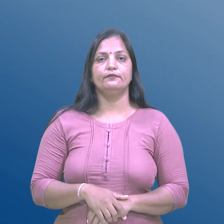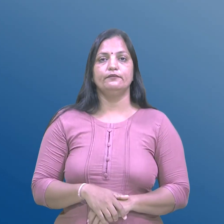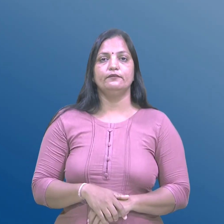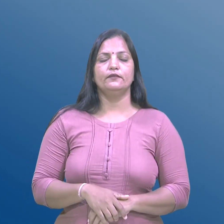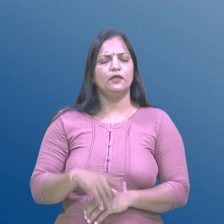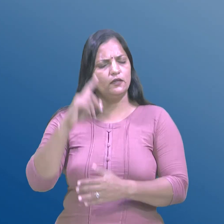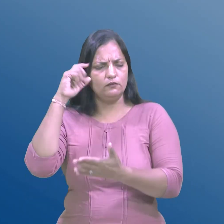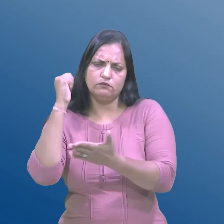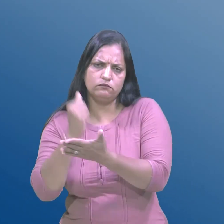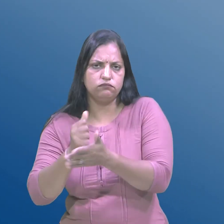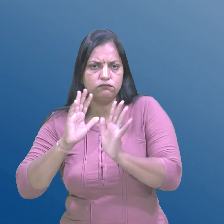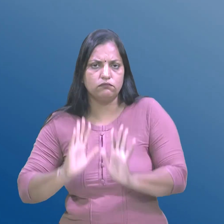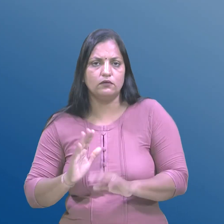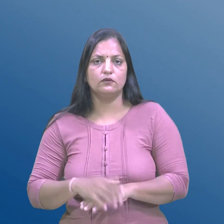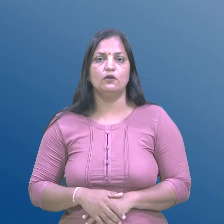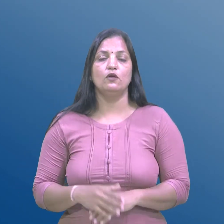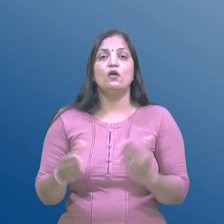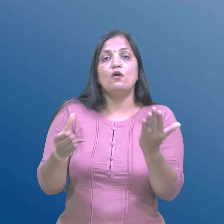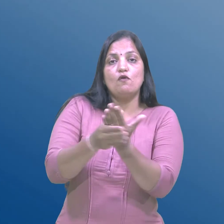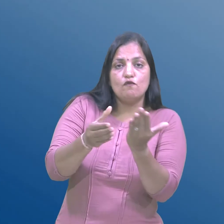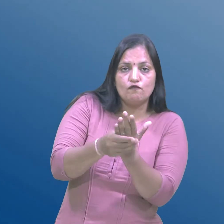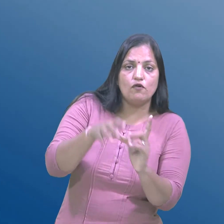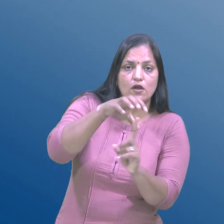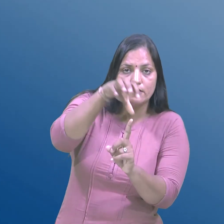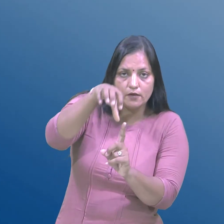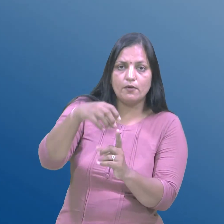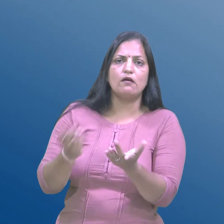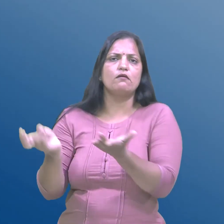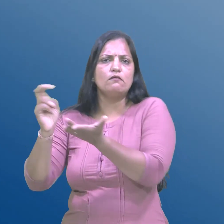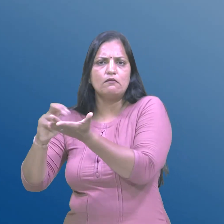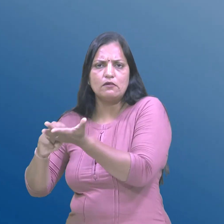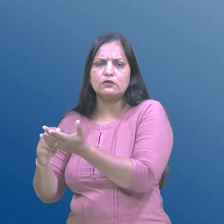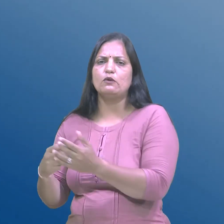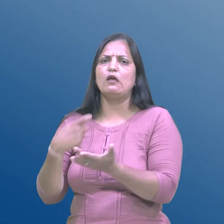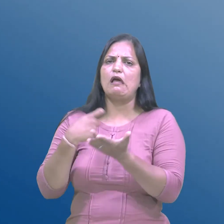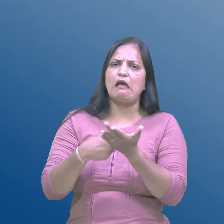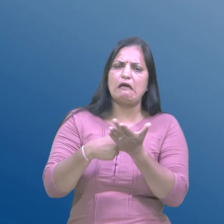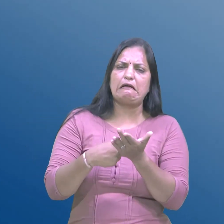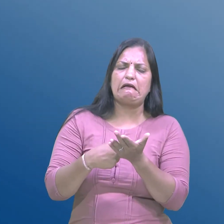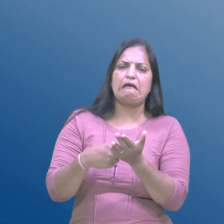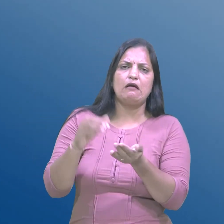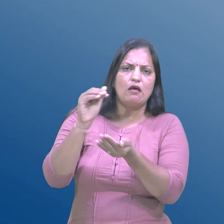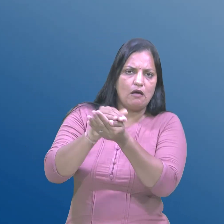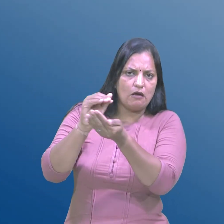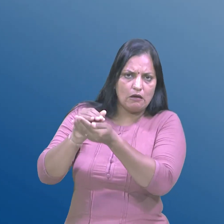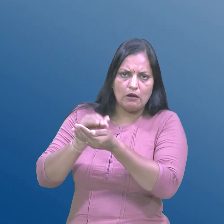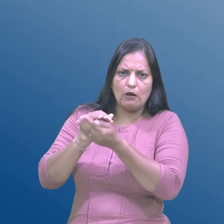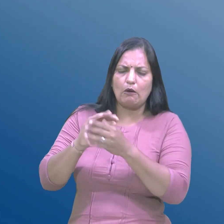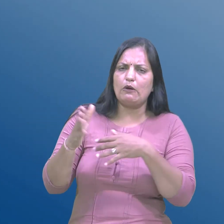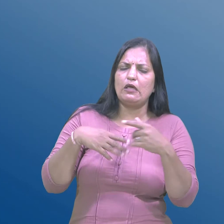સુનિશ્ચિત કરશે કે ફાઇલિંગ વિભાગ, રજિસ્ટ્રી અથવા રેકર્ડની અન્ય કોઈ પણ કચેરીને ફાઇલિંગ